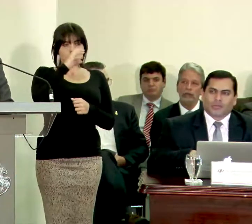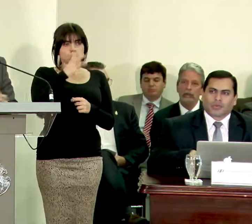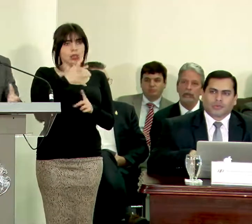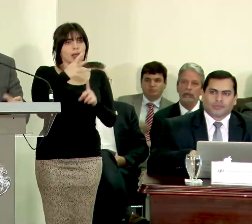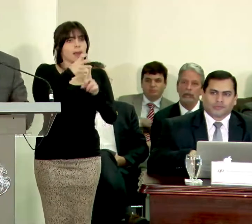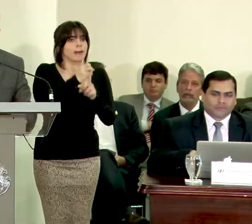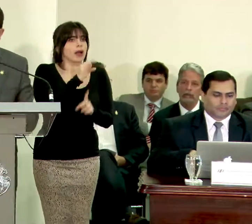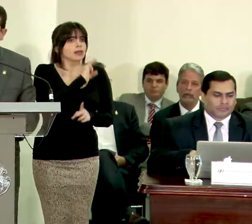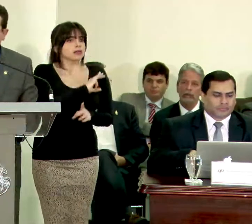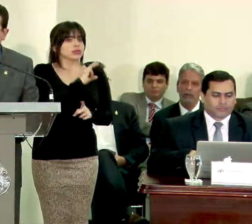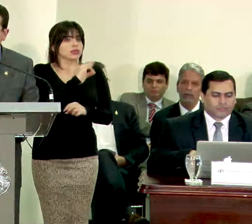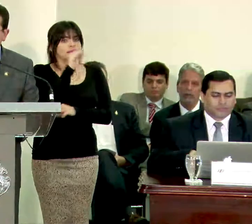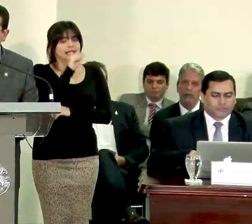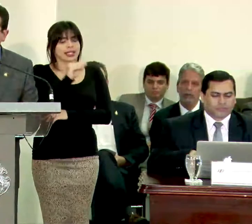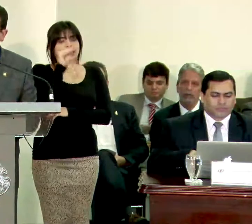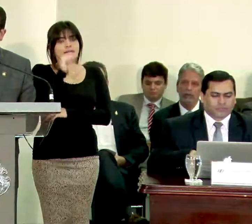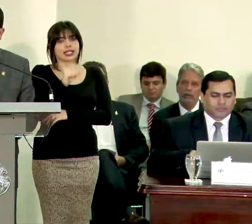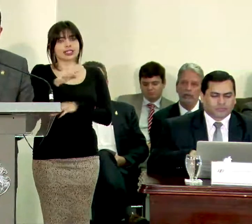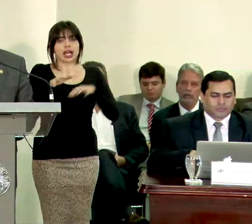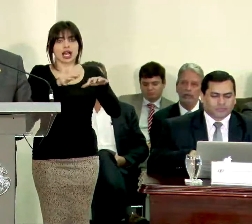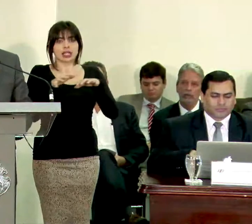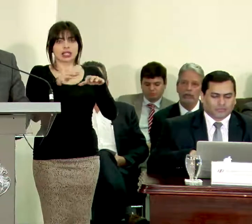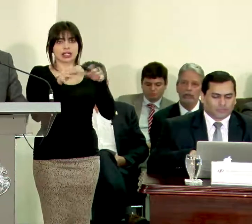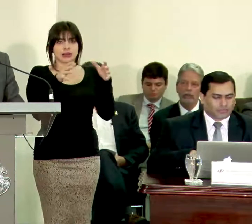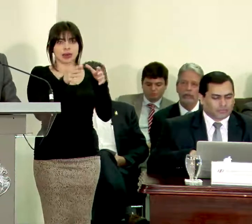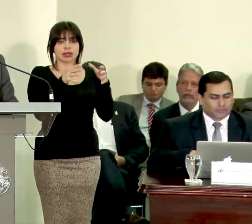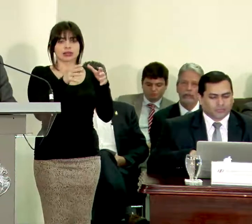impactar las tasas activas